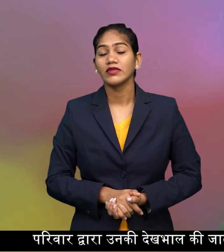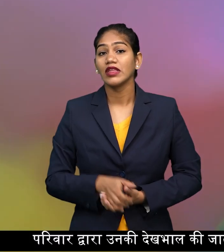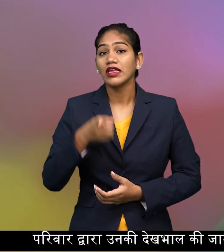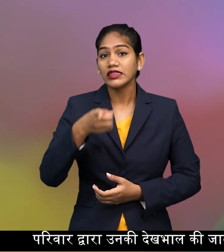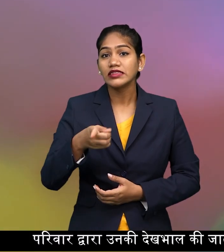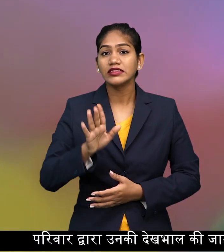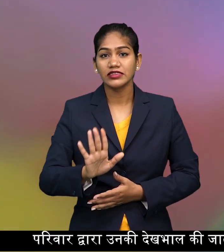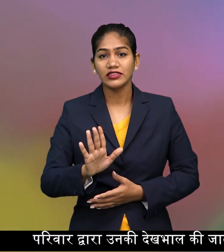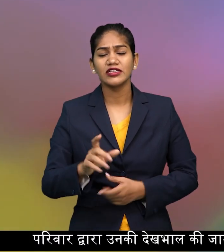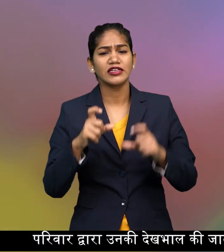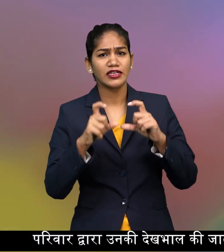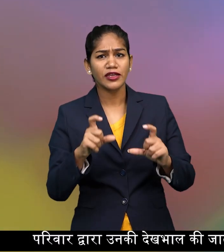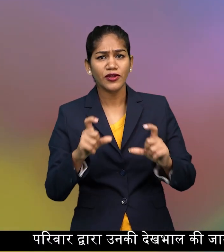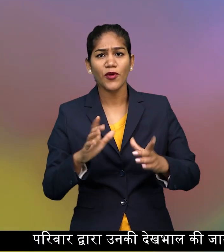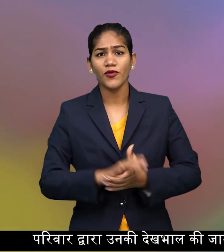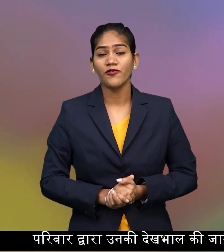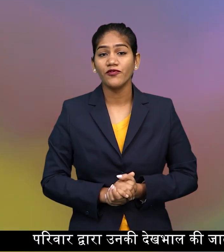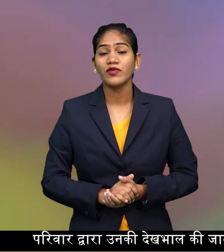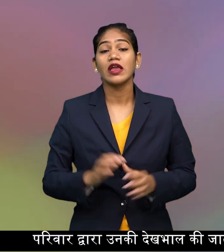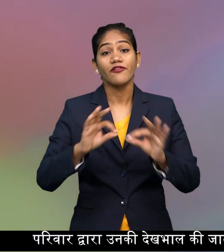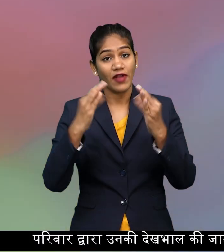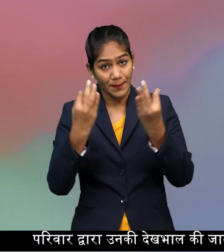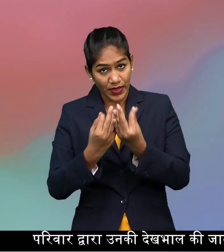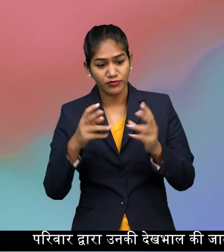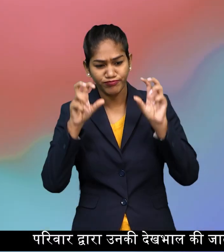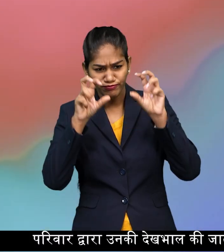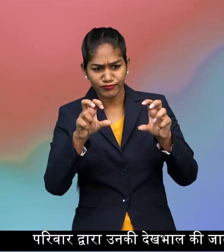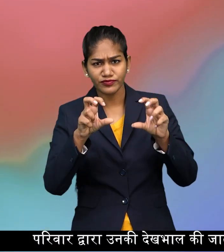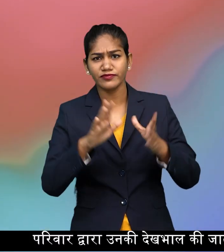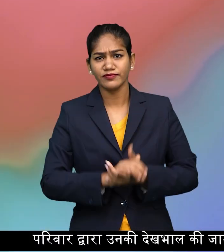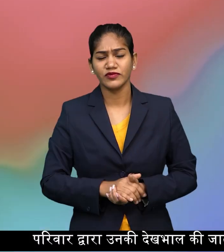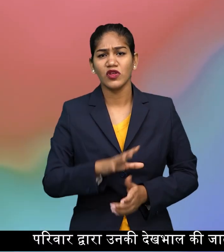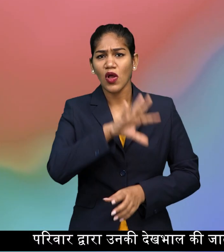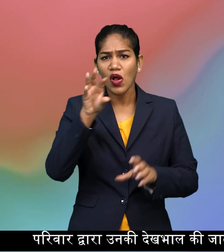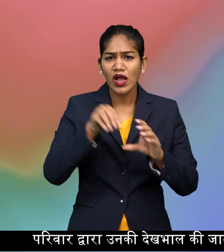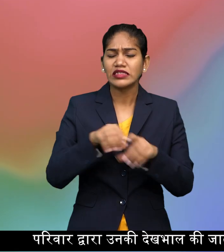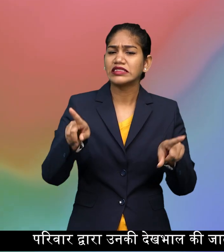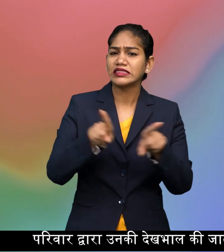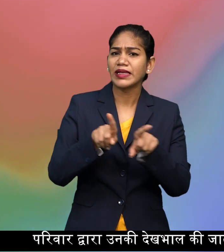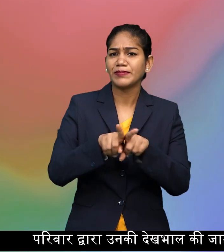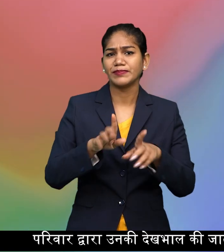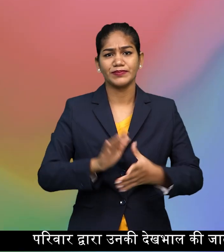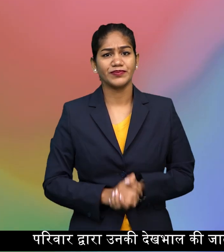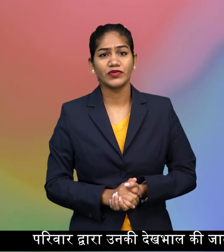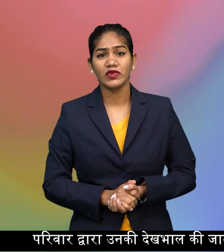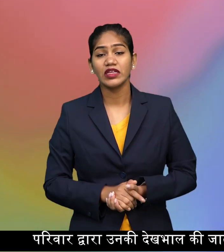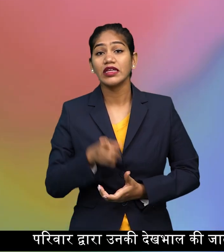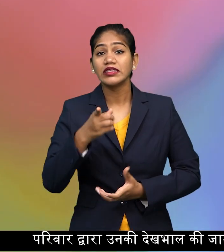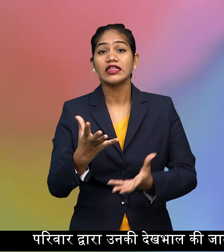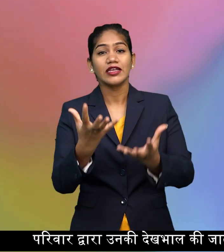परिवार द्वारा उनकी देखभाल की जाती है और हर किसी की तरह उन्हें भोजन, कपड़े, शिक्षा